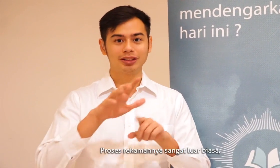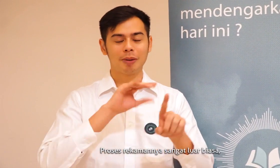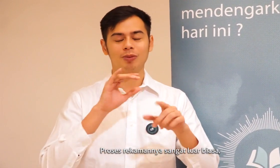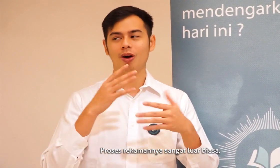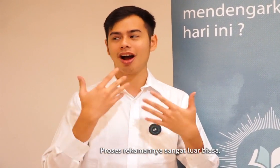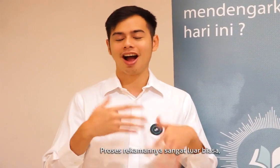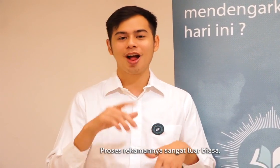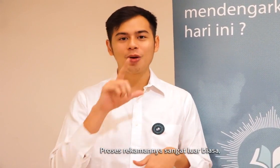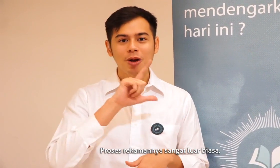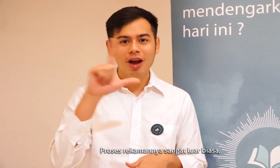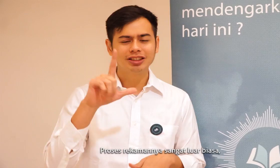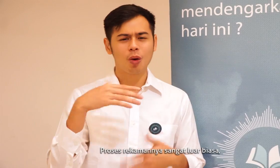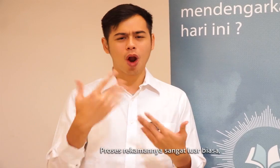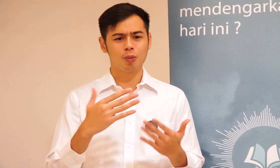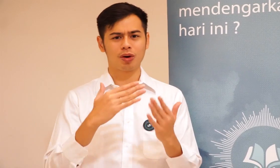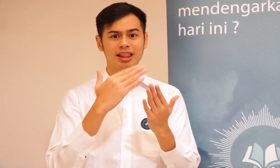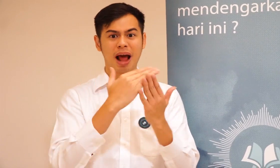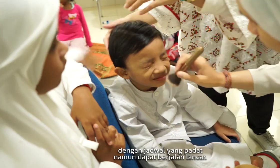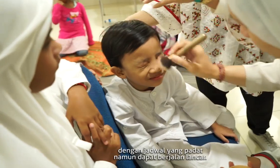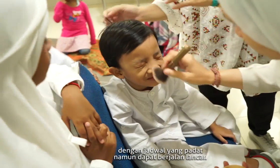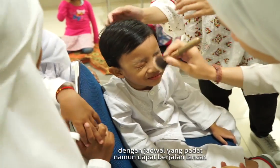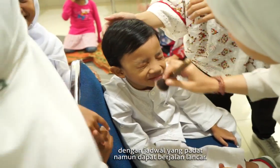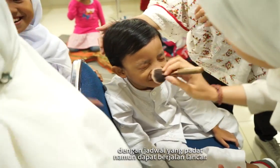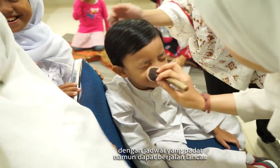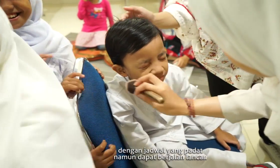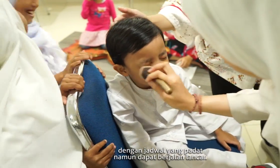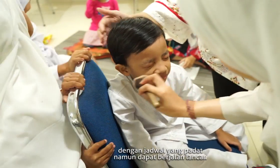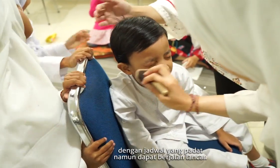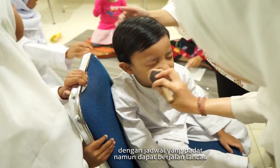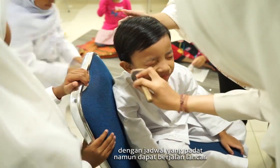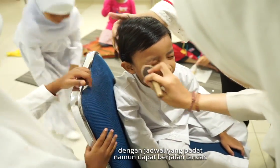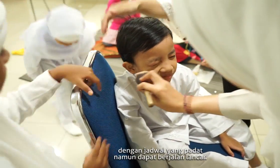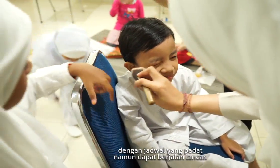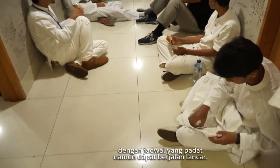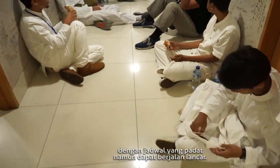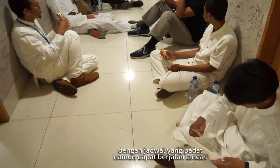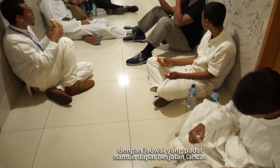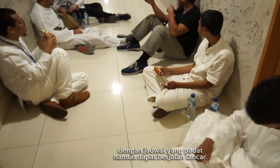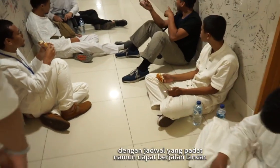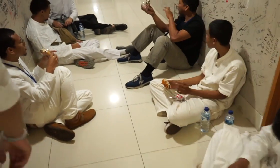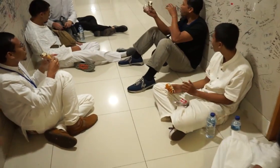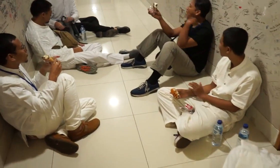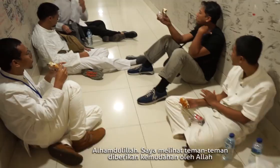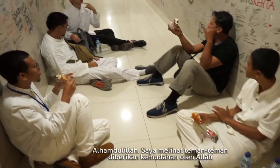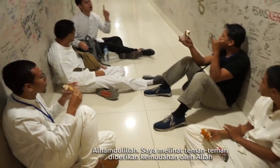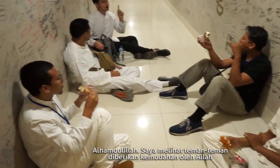Proses rekamannya sangat luar biasa. Dengan jadwal yang padat, namun dapat berjalan lancar.